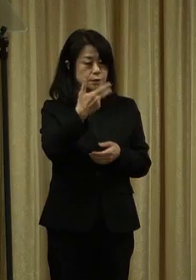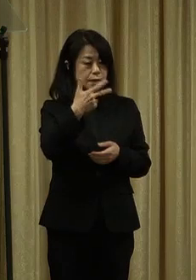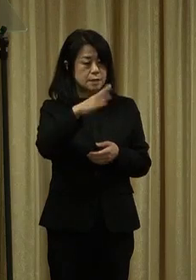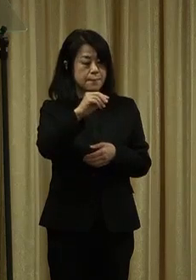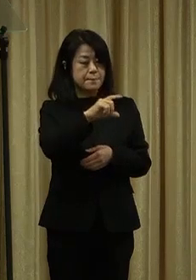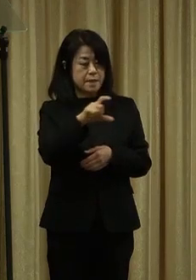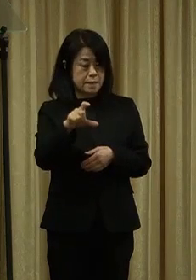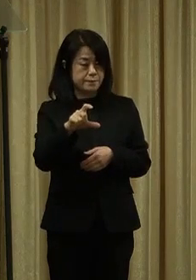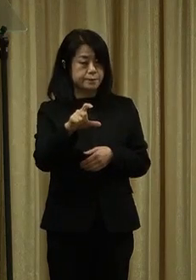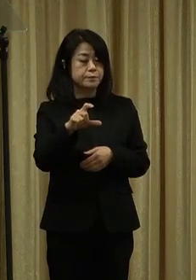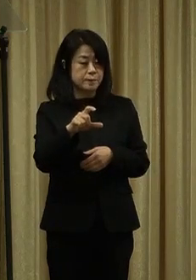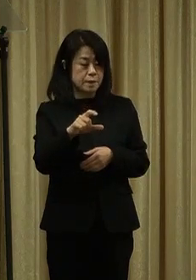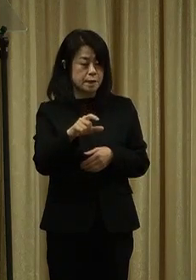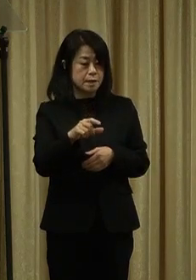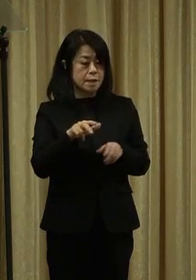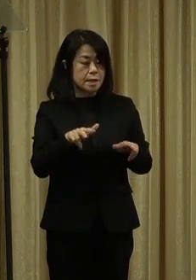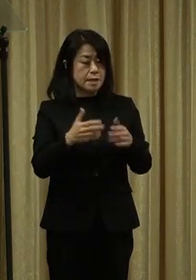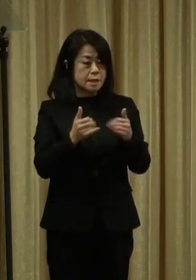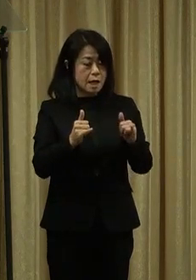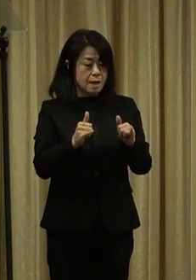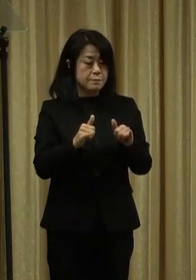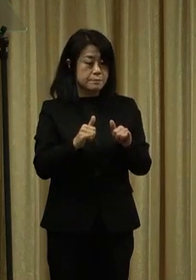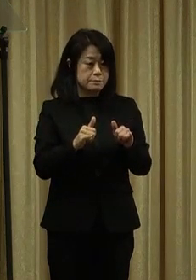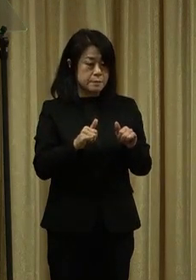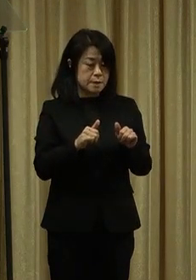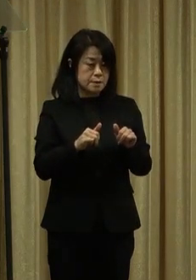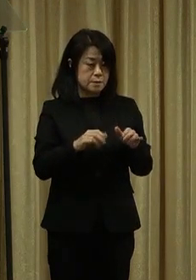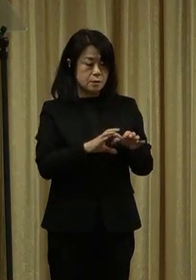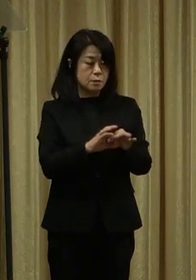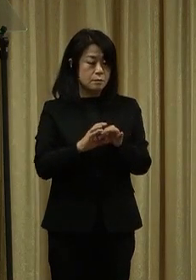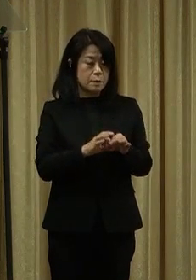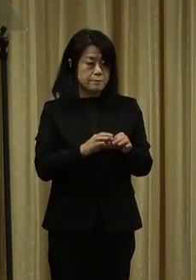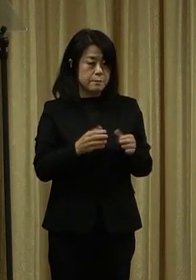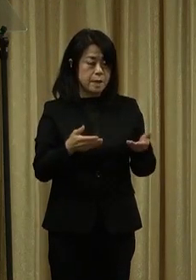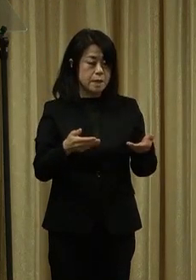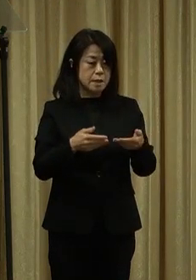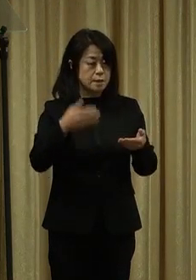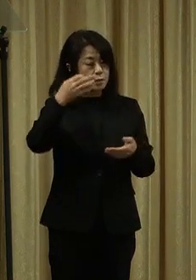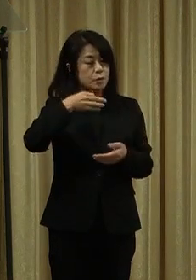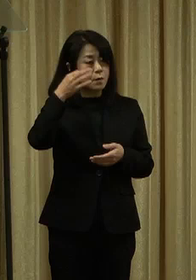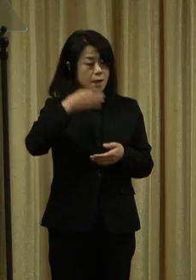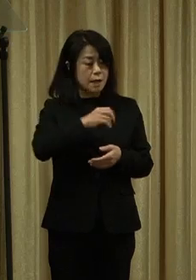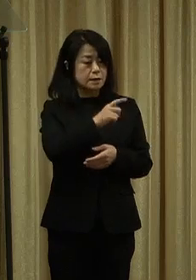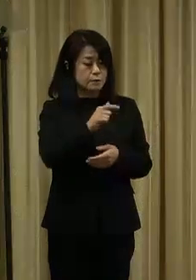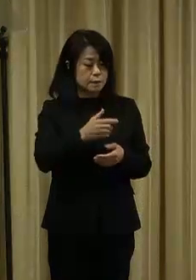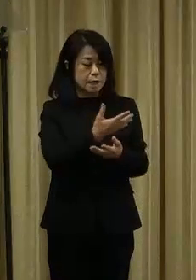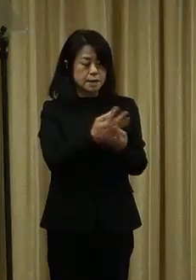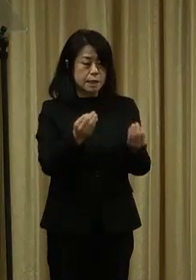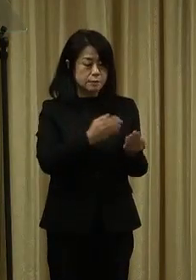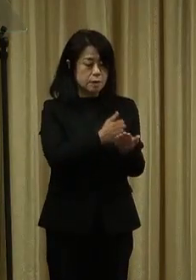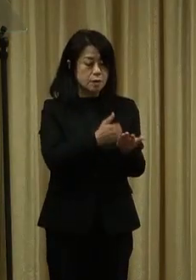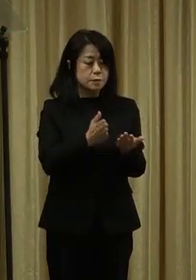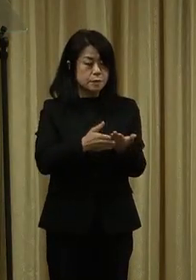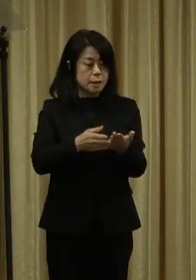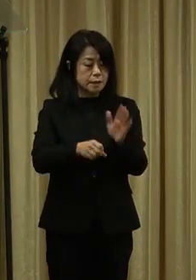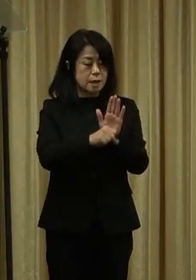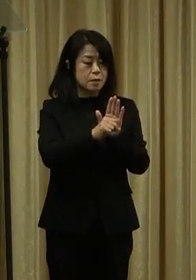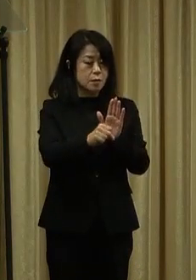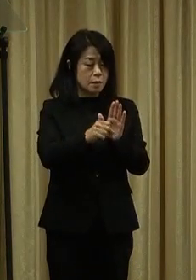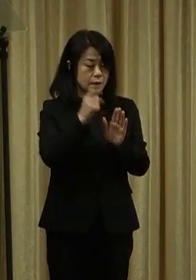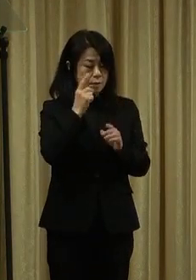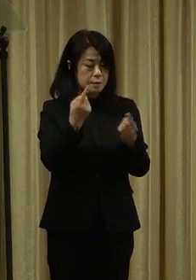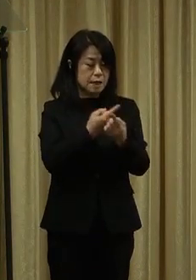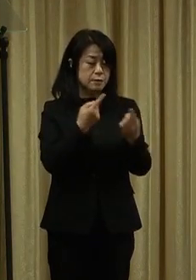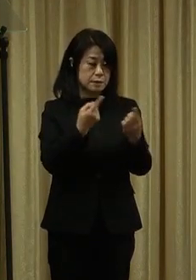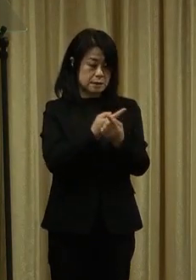りました。官民共同事業レビューを踏まえた県民目線での見直しなど多くの分野で効果的な見直しを行えたと